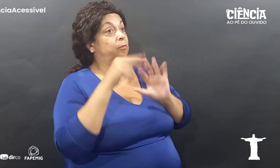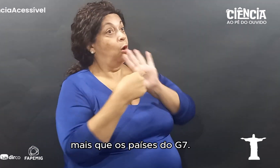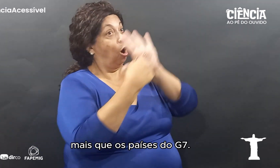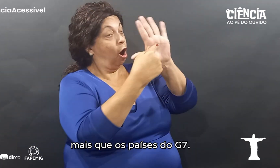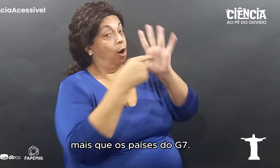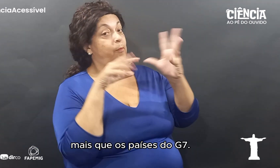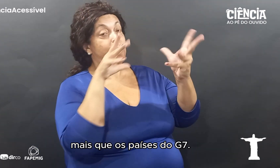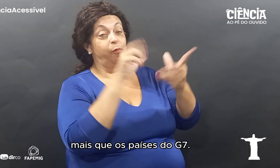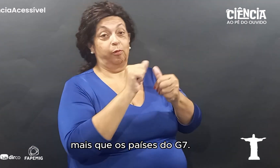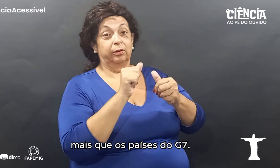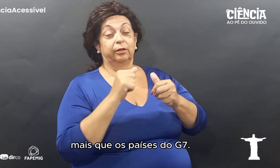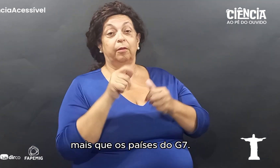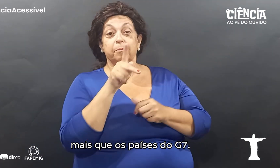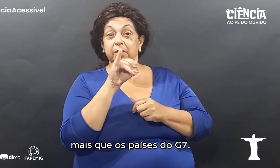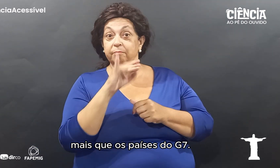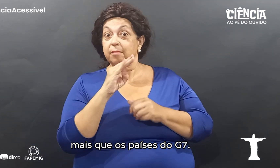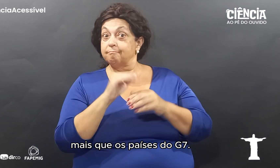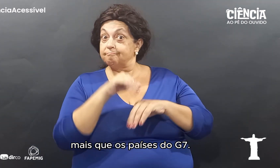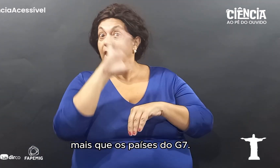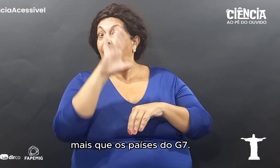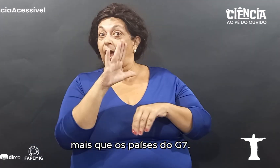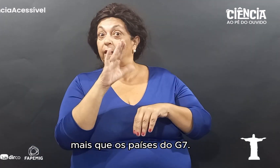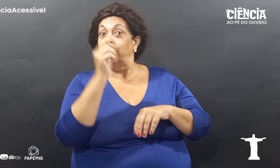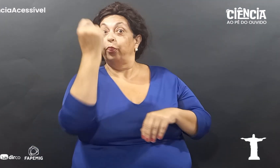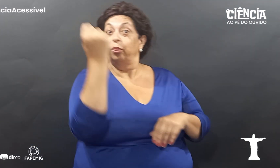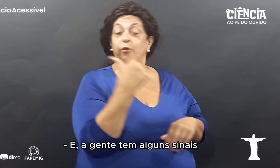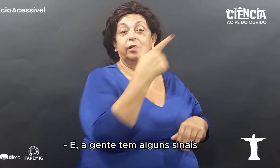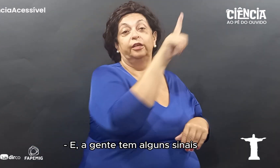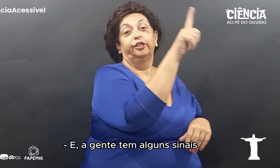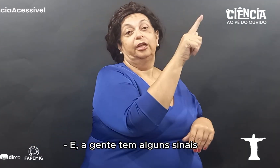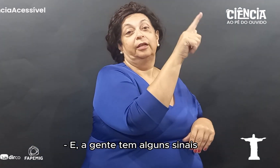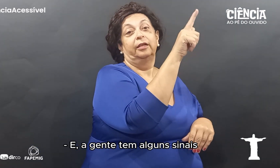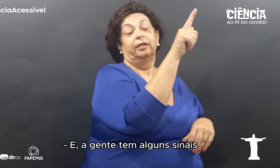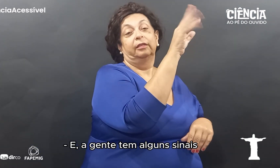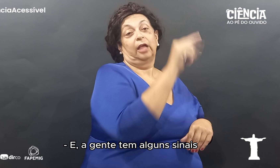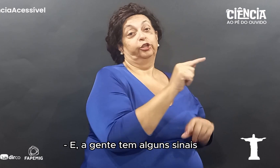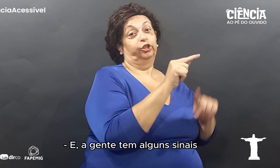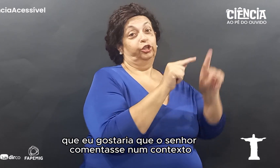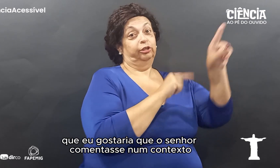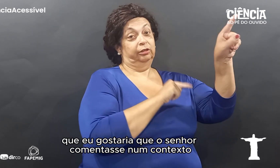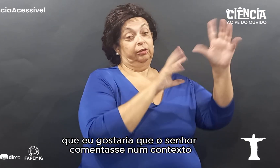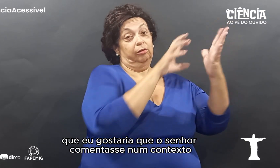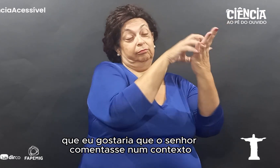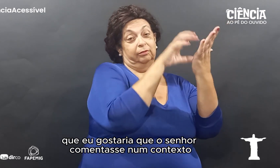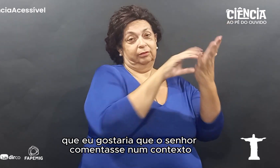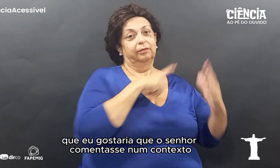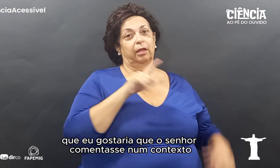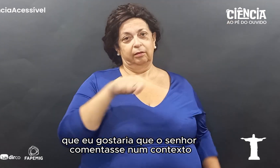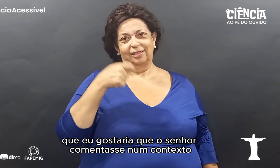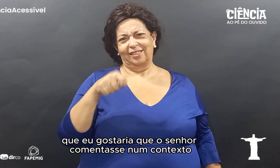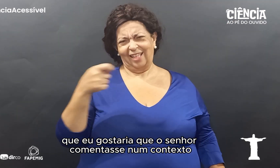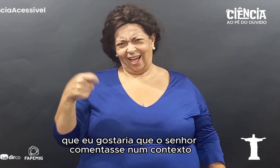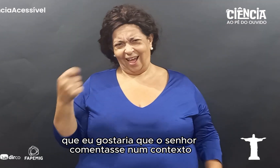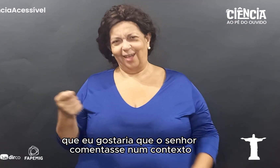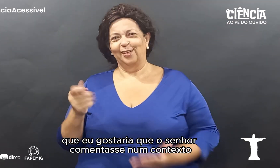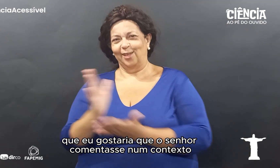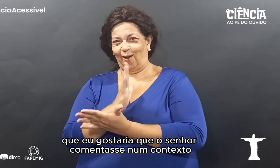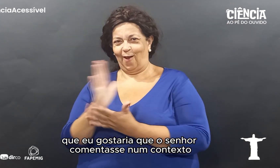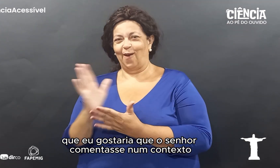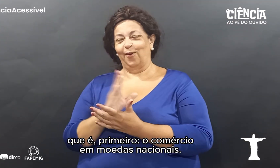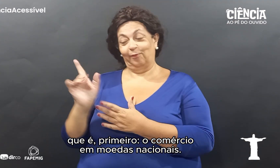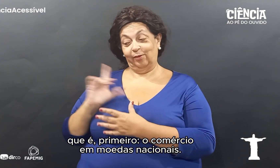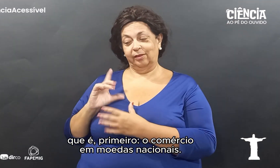mundo mais que os países do G7. E a gente tem alguns sinais que eu gostaria que o senhor comentasse